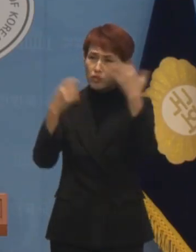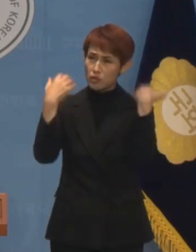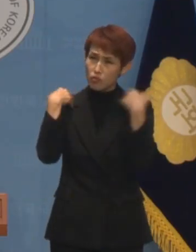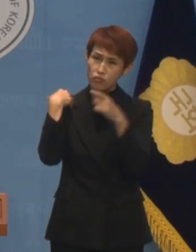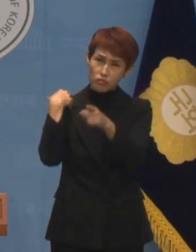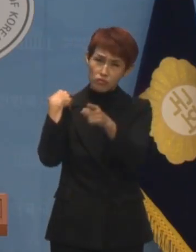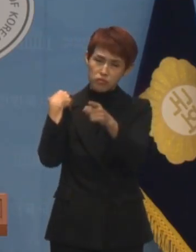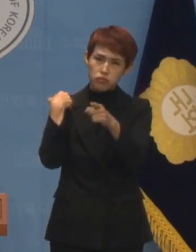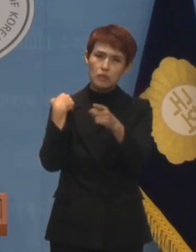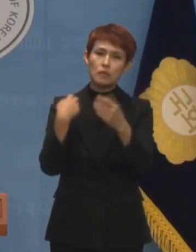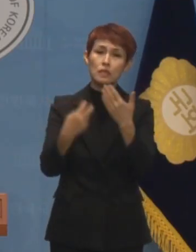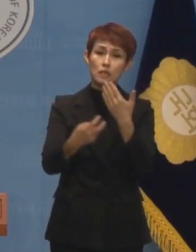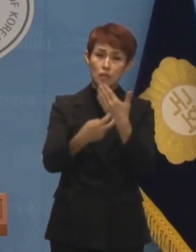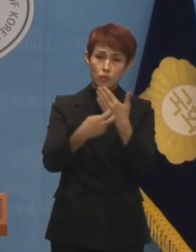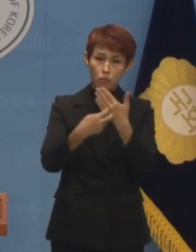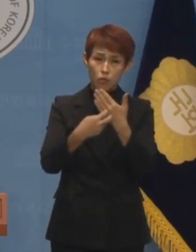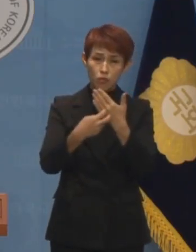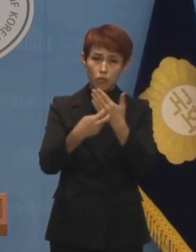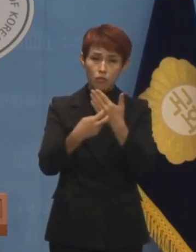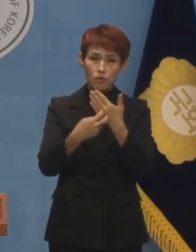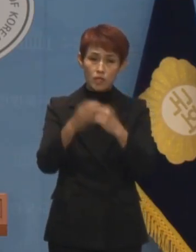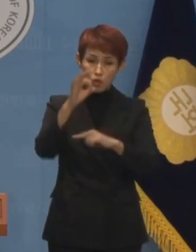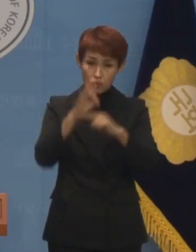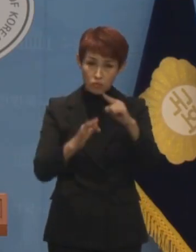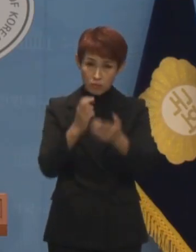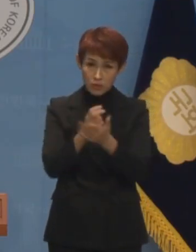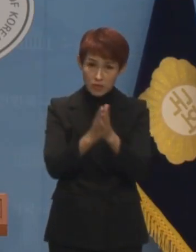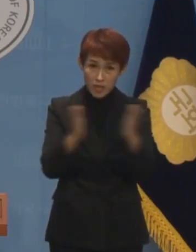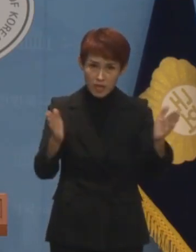정부는 의료 수급 정률제 시행을 포기하십시오.